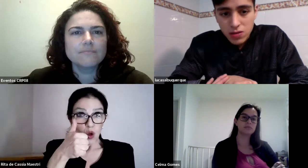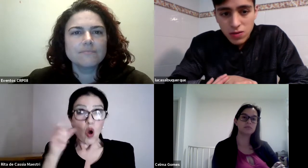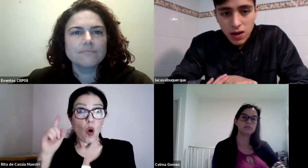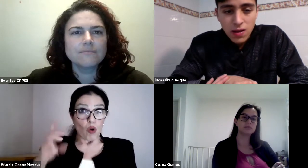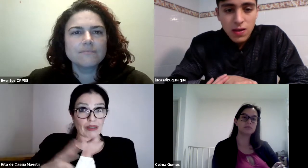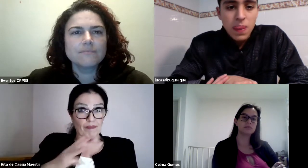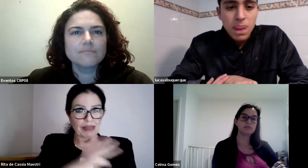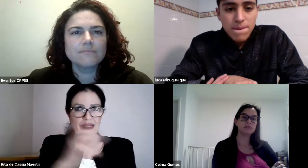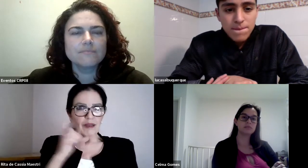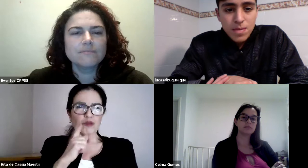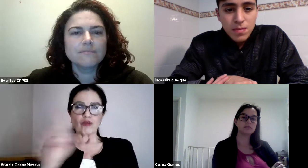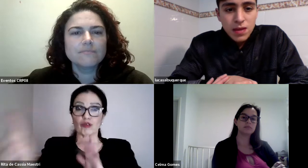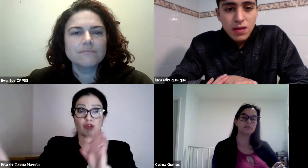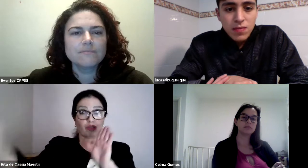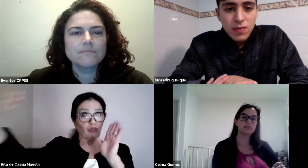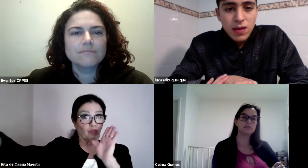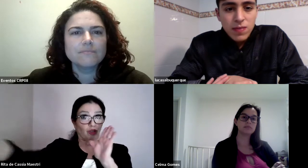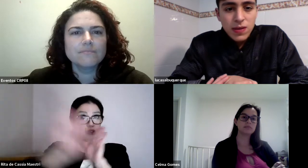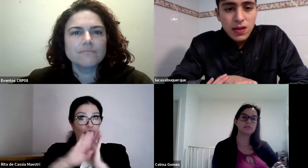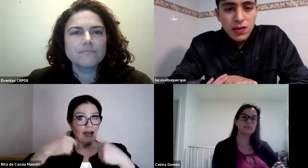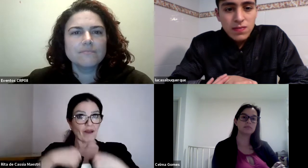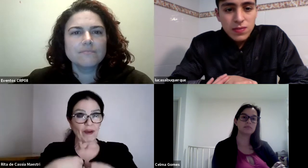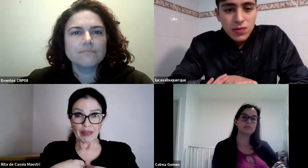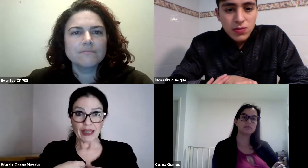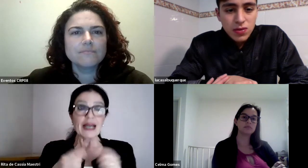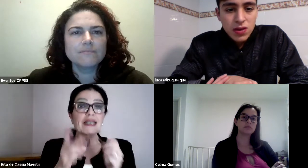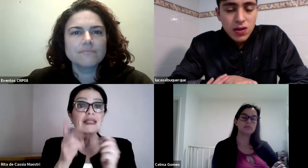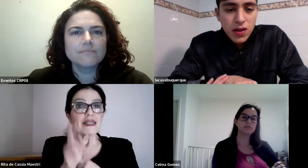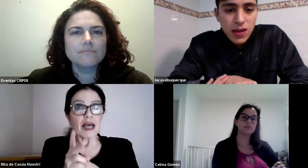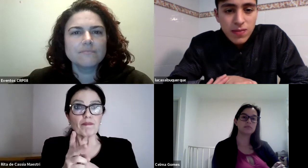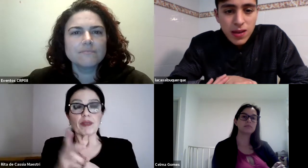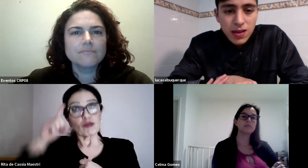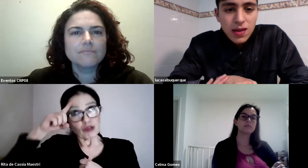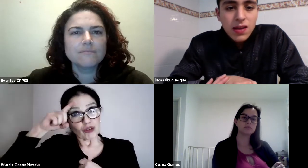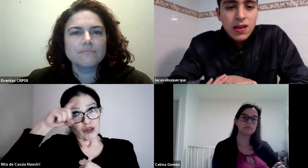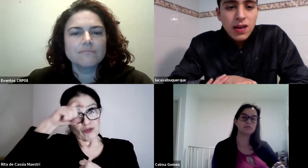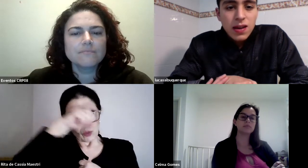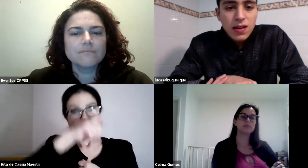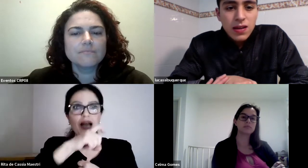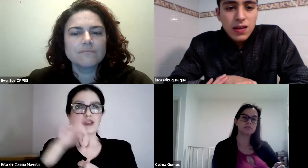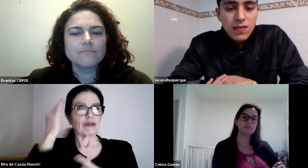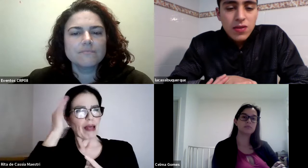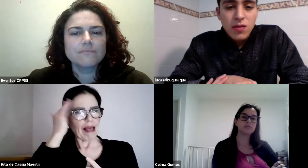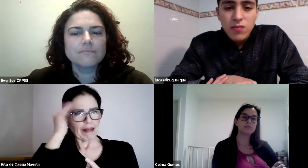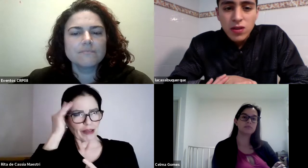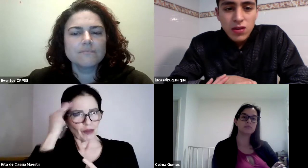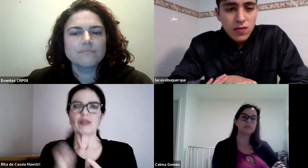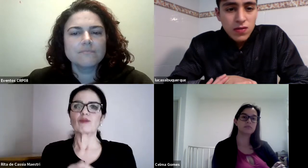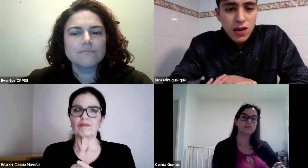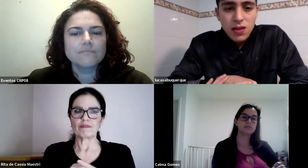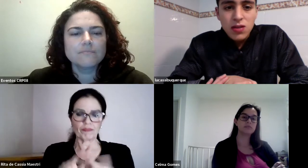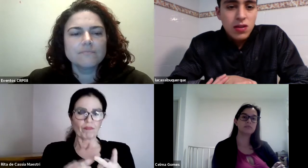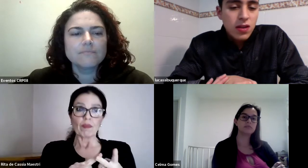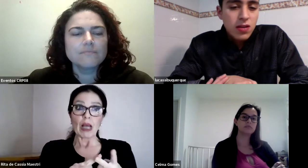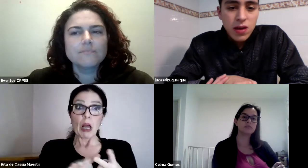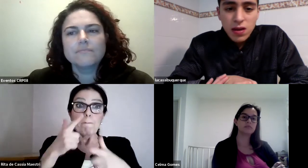de atuar. Então, o primeiro paciente surdo que chegou até mim, ele tinha muita